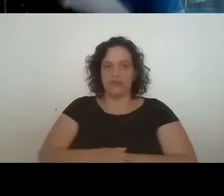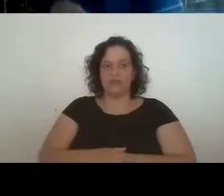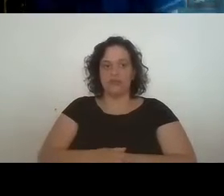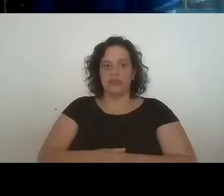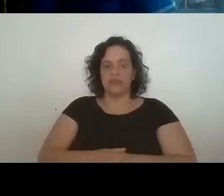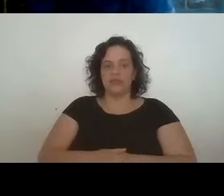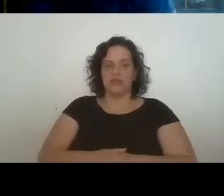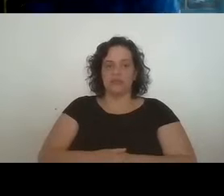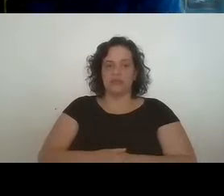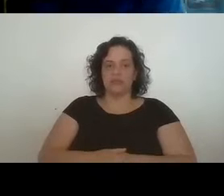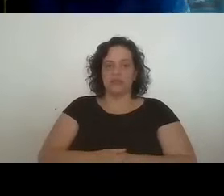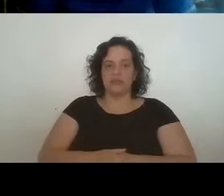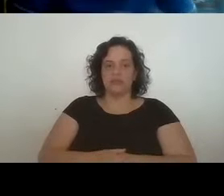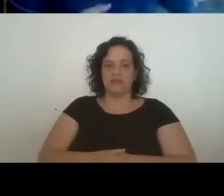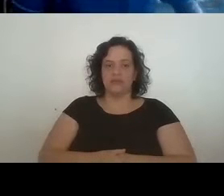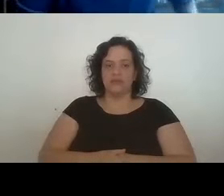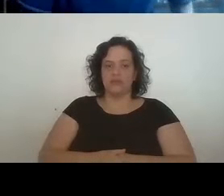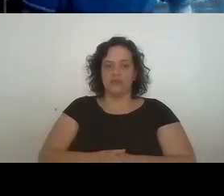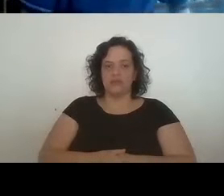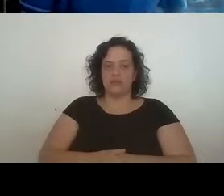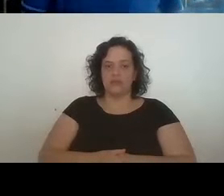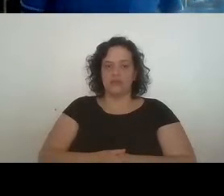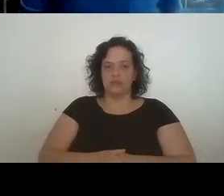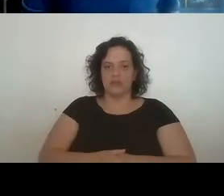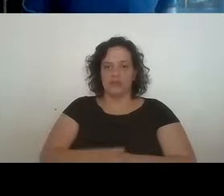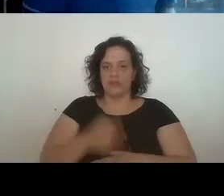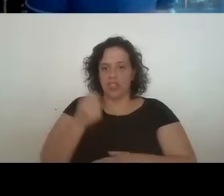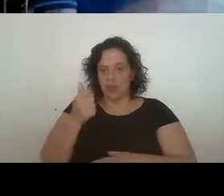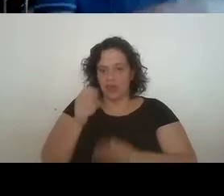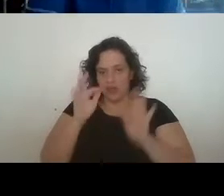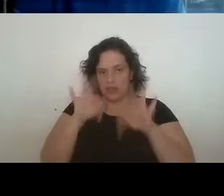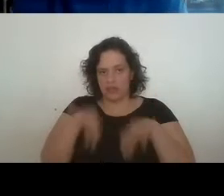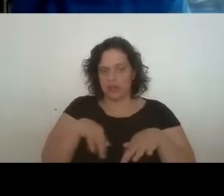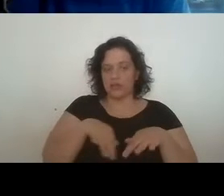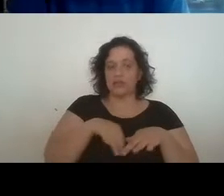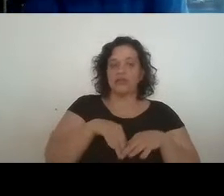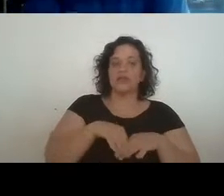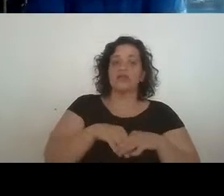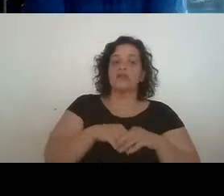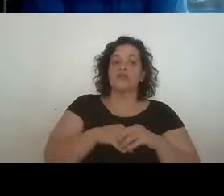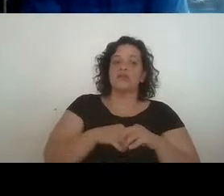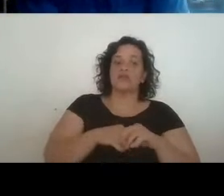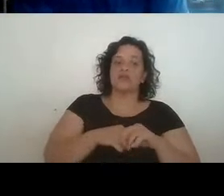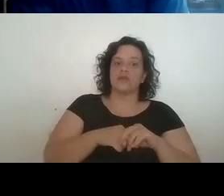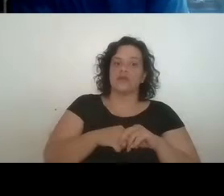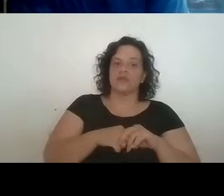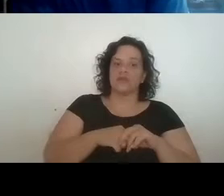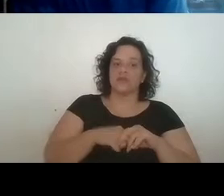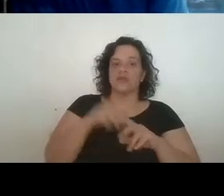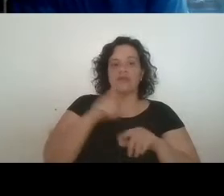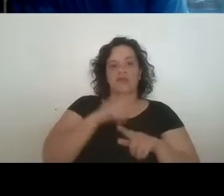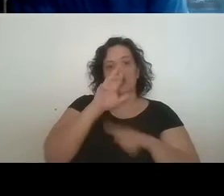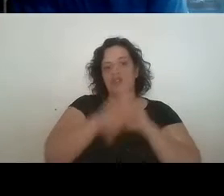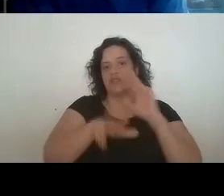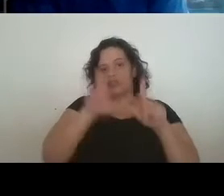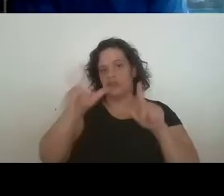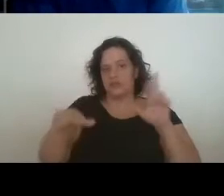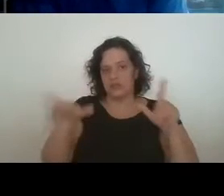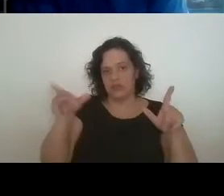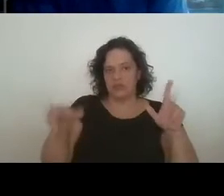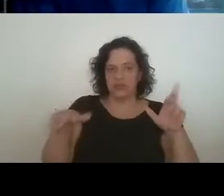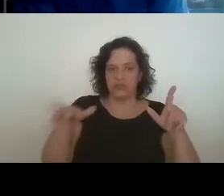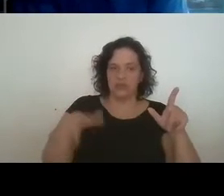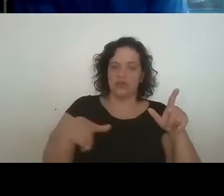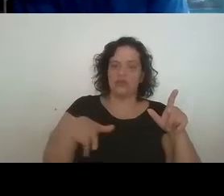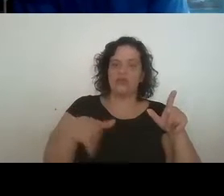Para a gente ir caminhando para o nosso final, então, existem diferentes cidades no